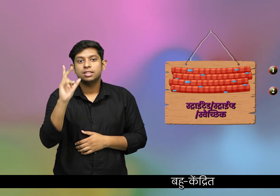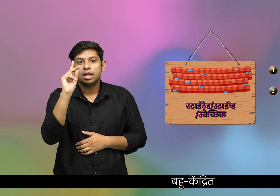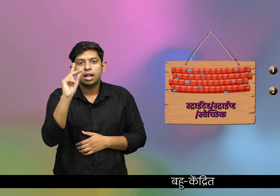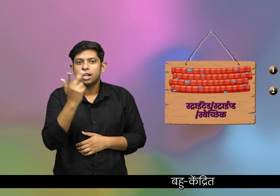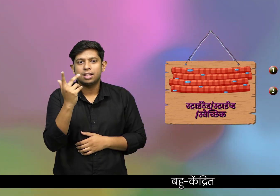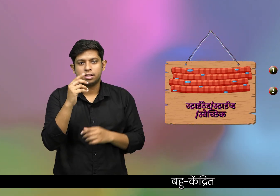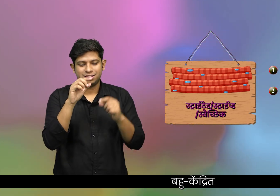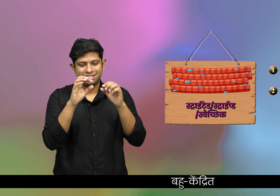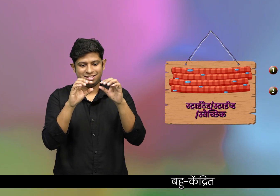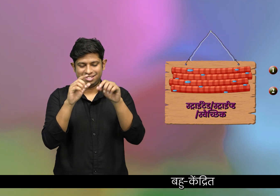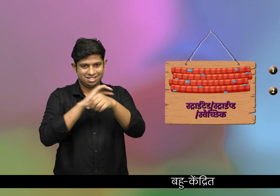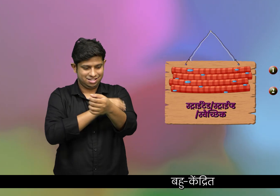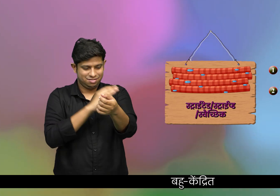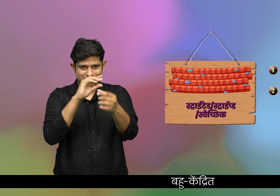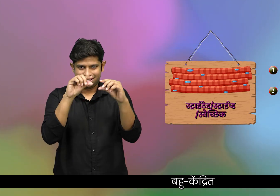दुसरा, बहुकेंद्रित.